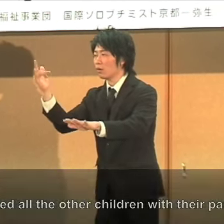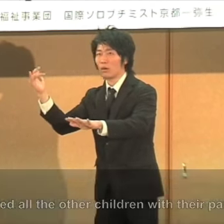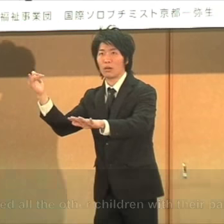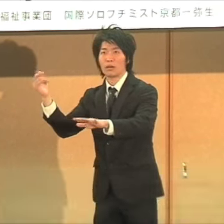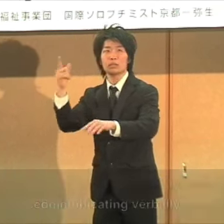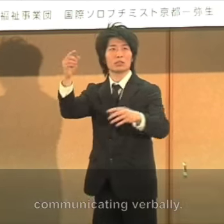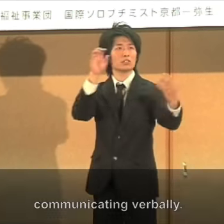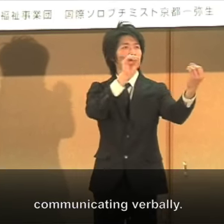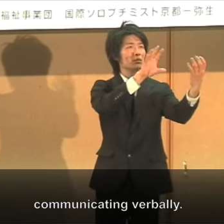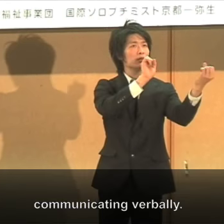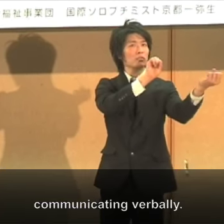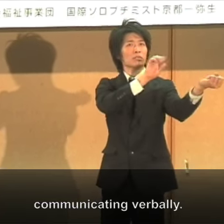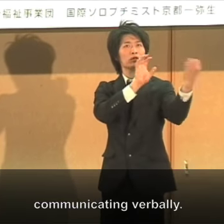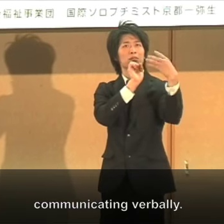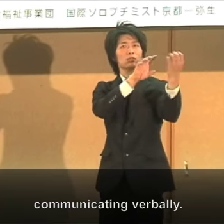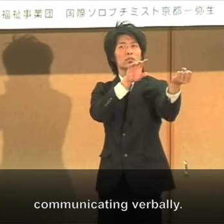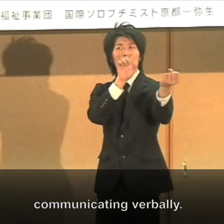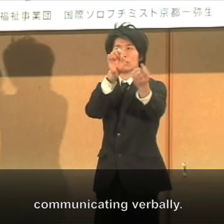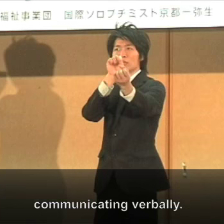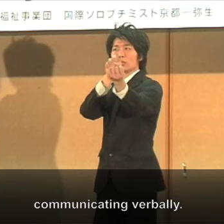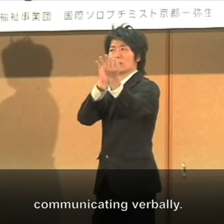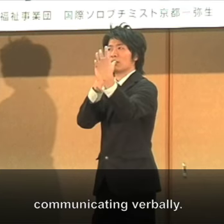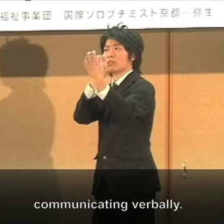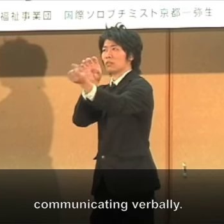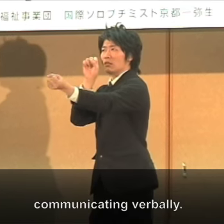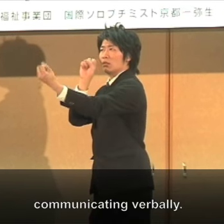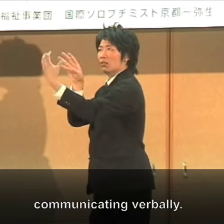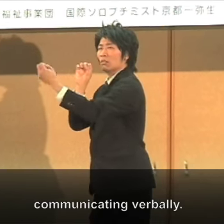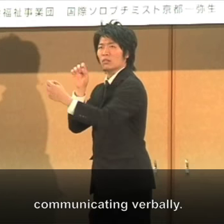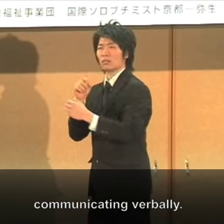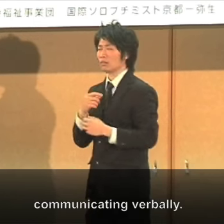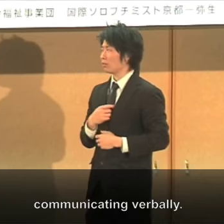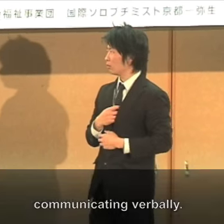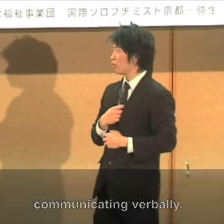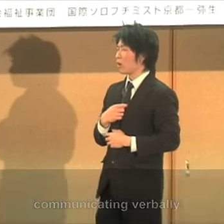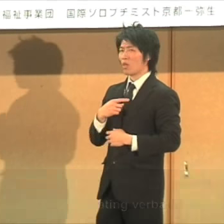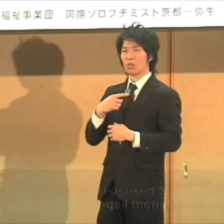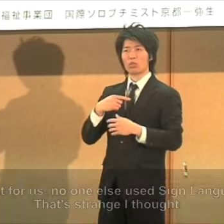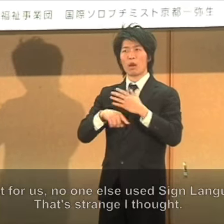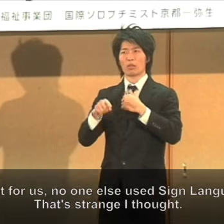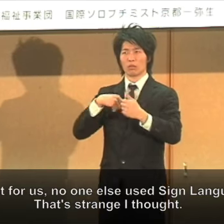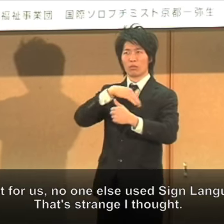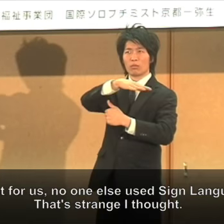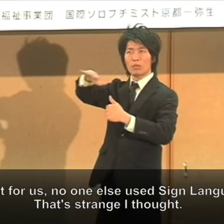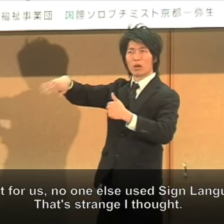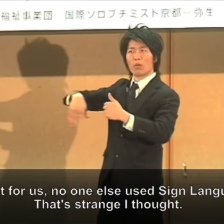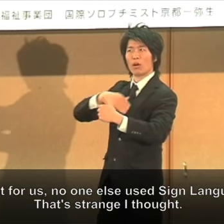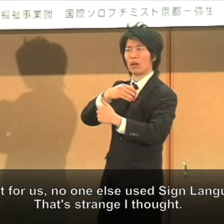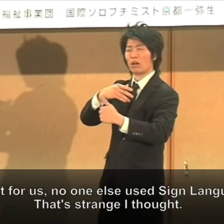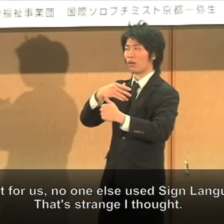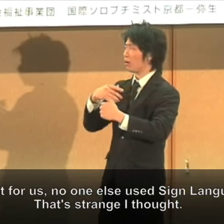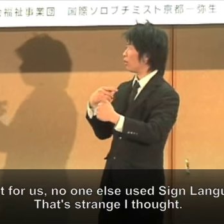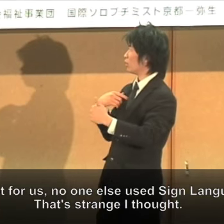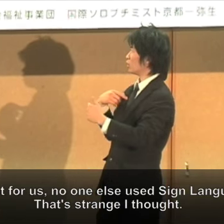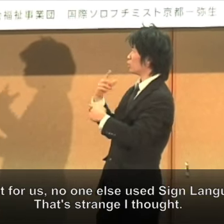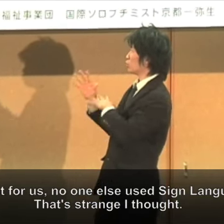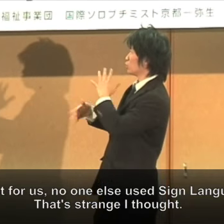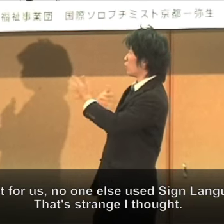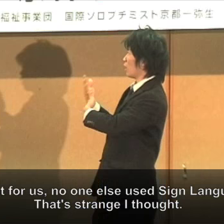親は口で喋っている、ね、なぜ僕と僕の両親